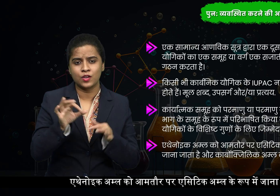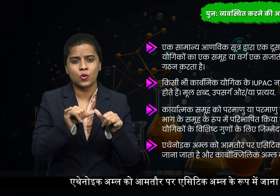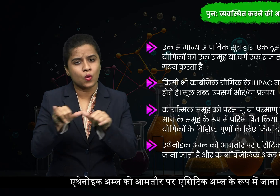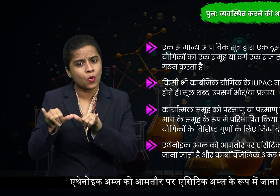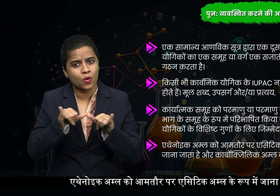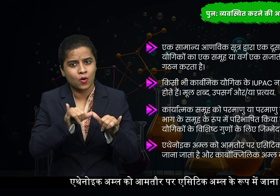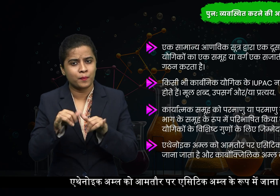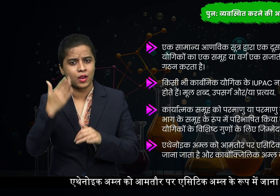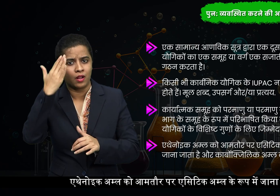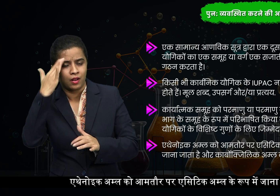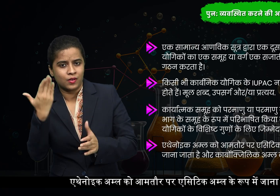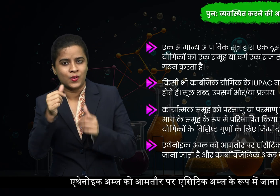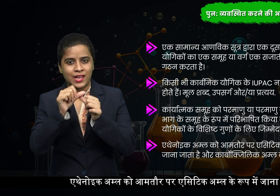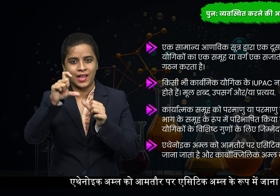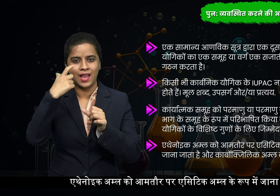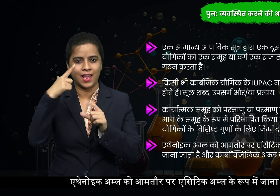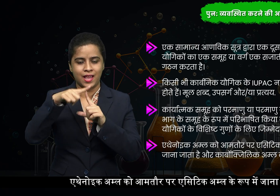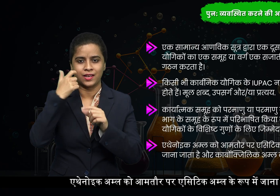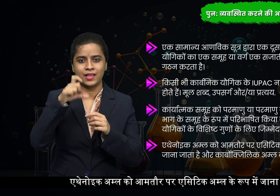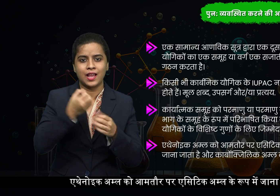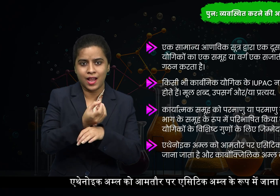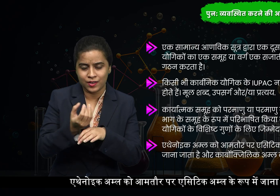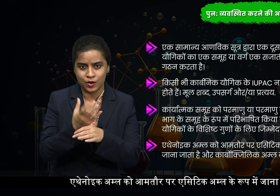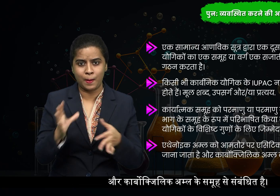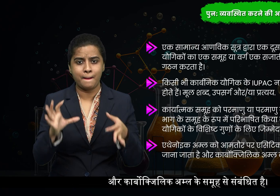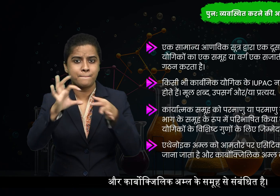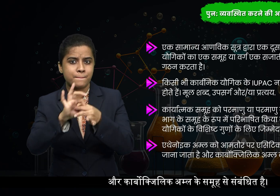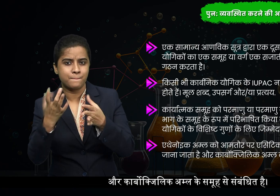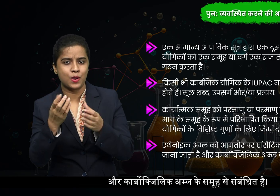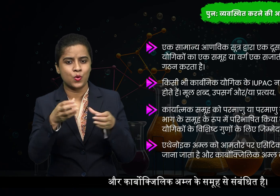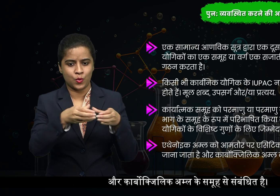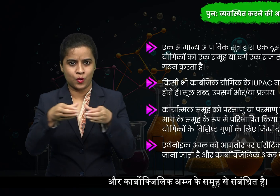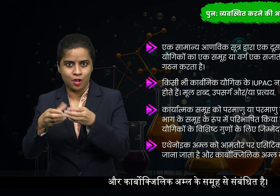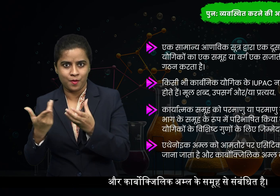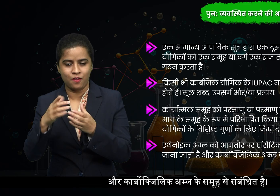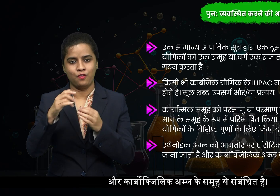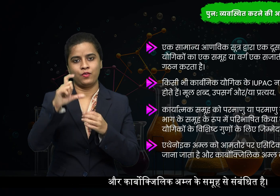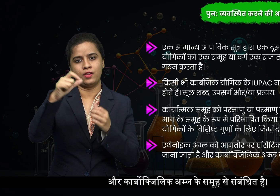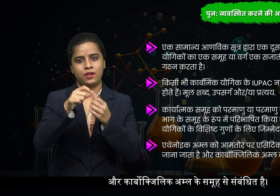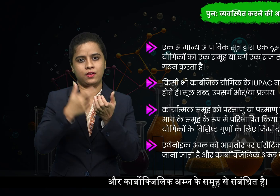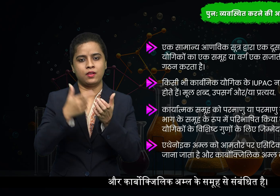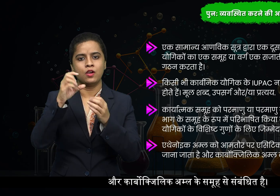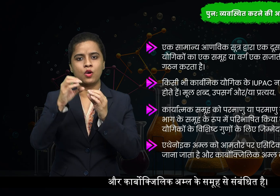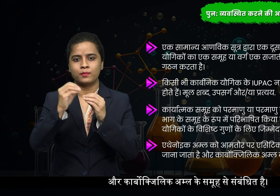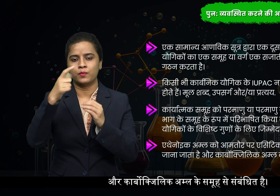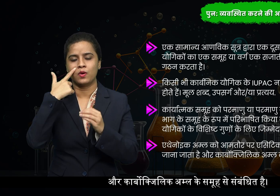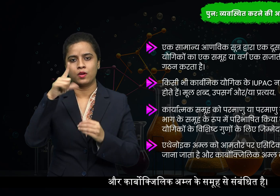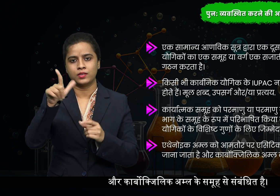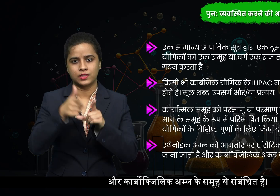पर एसिटिक अम्ल के रूप में जाना जाता है और कार्बोक्सिलिक अम्ल के समूह से संबंधित है।